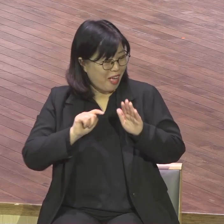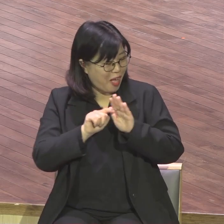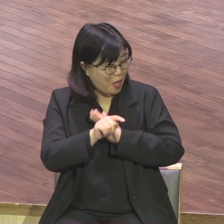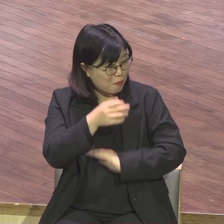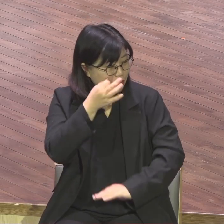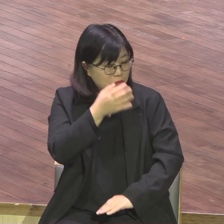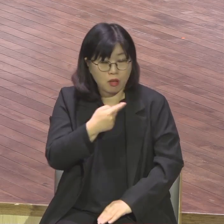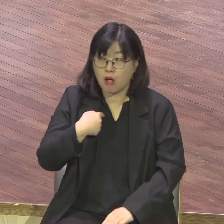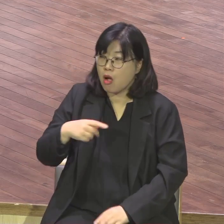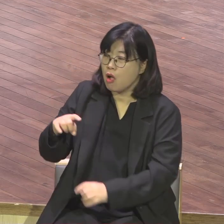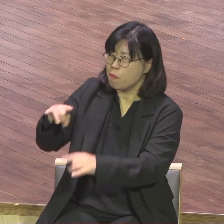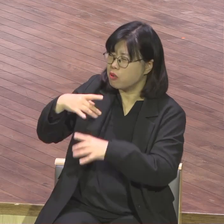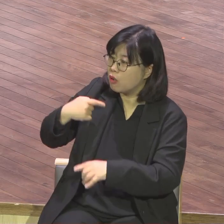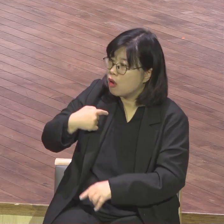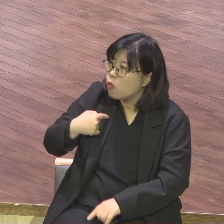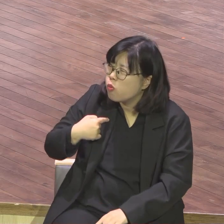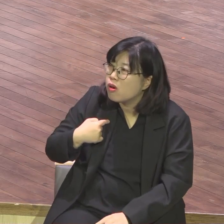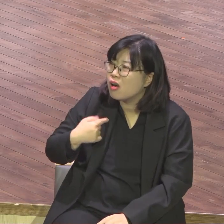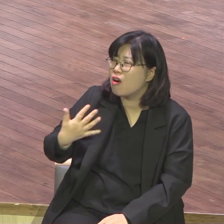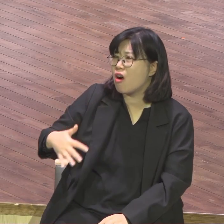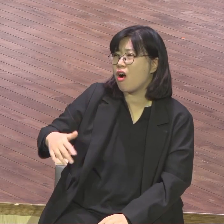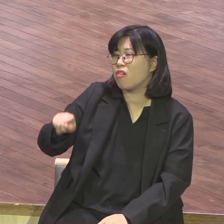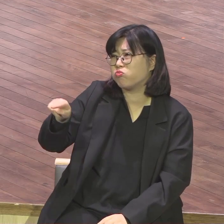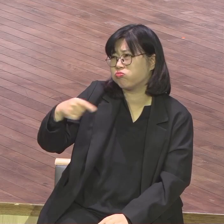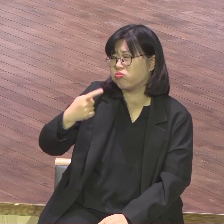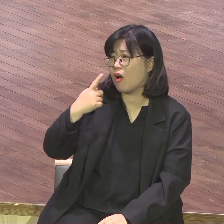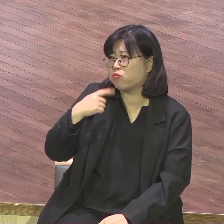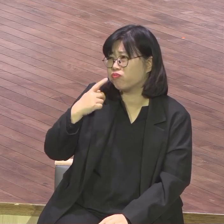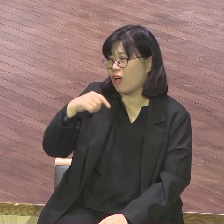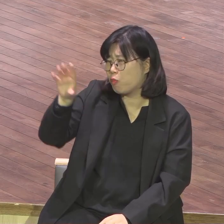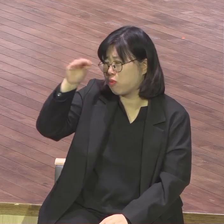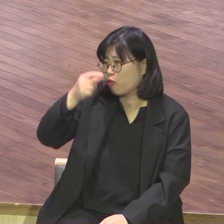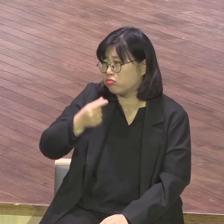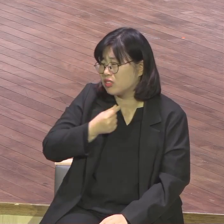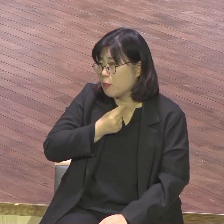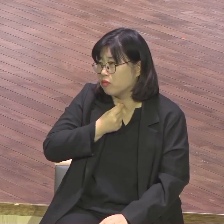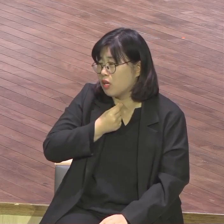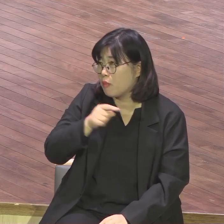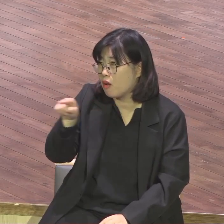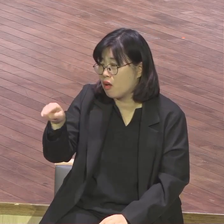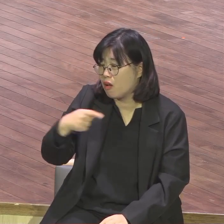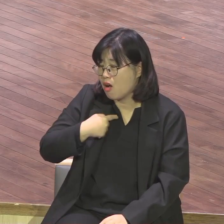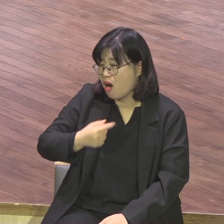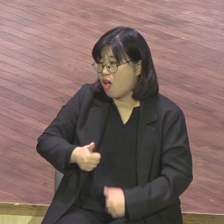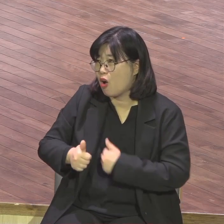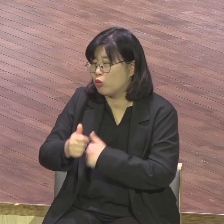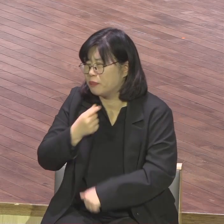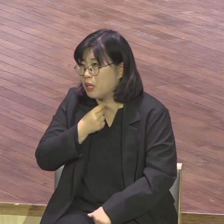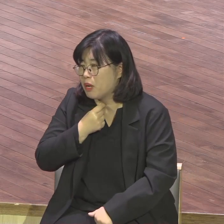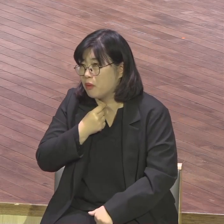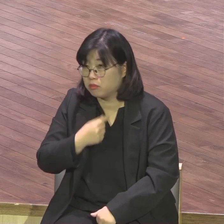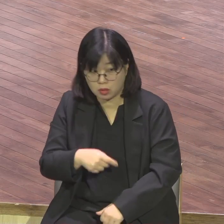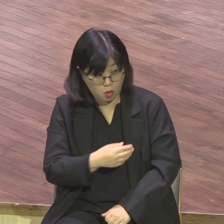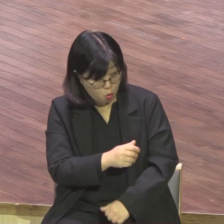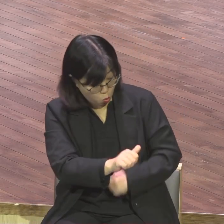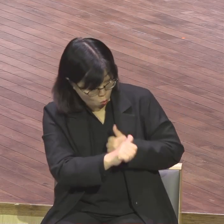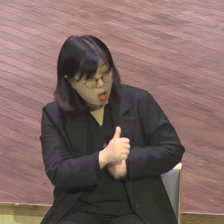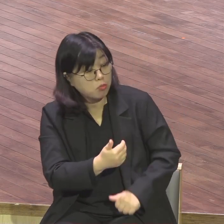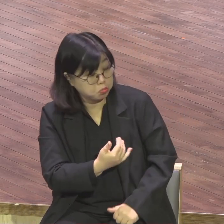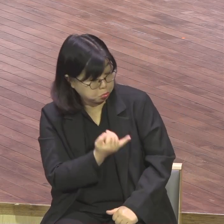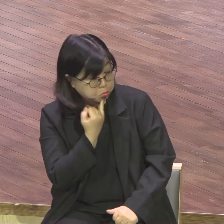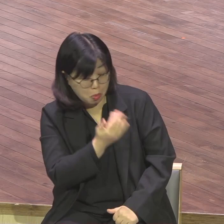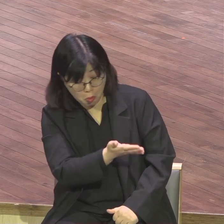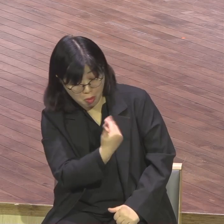상대방이 편안하죠. 내가 편안해야 상대가 편안하지. 편안 막 정신이 없어가지고 데려놓고 막 여기 뛰고 저기 뛰고